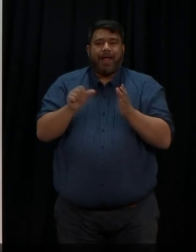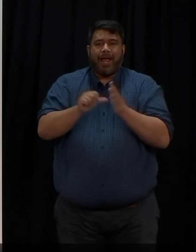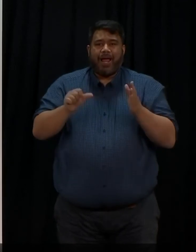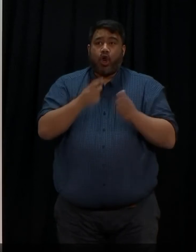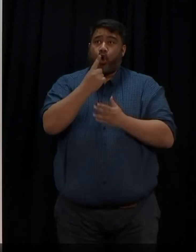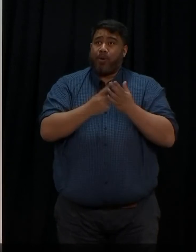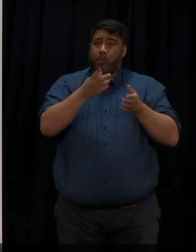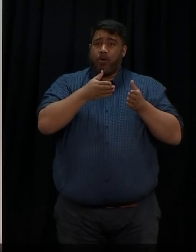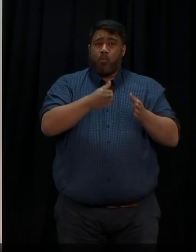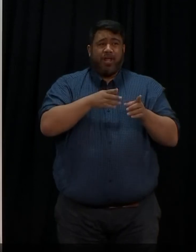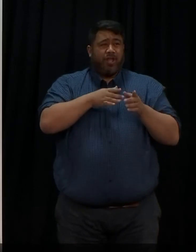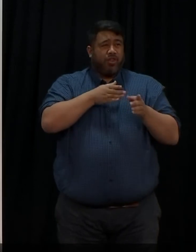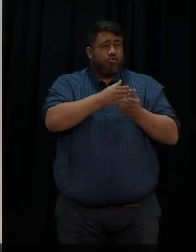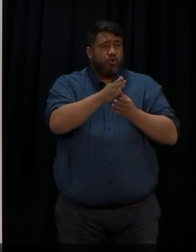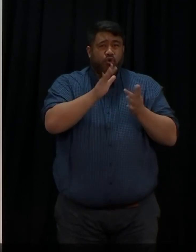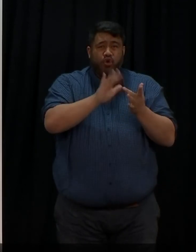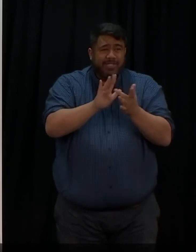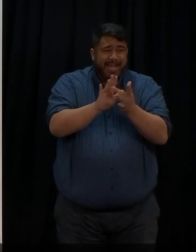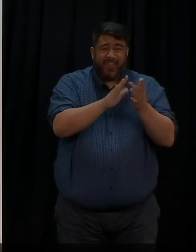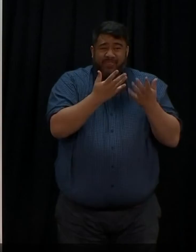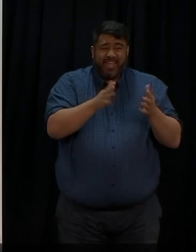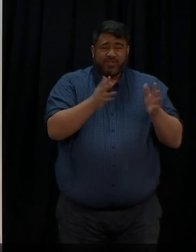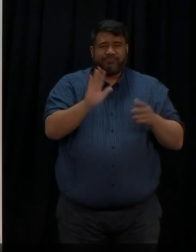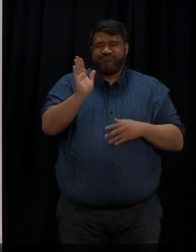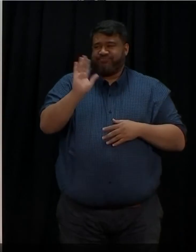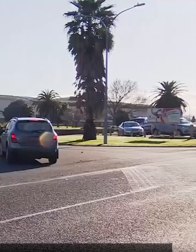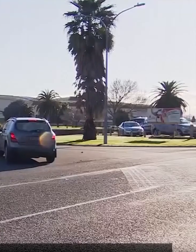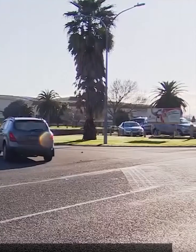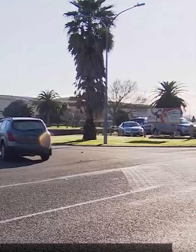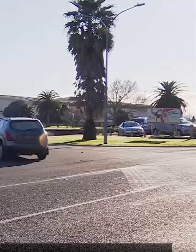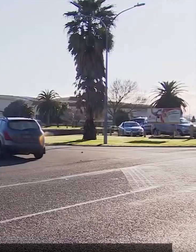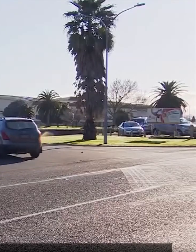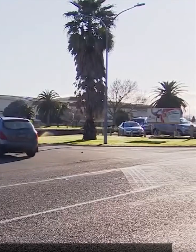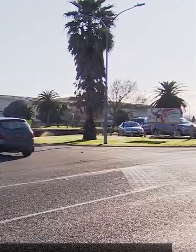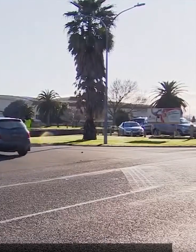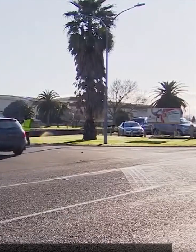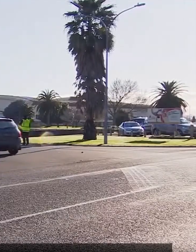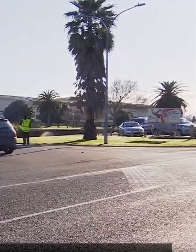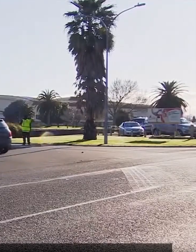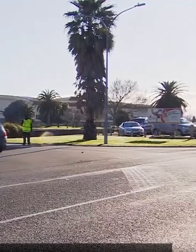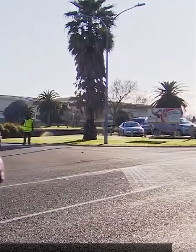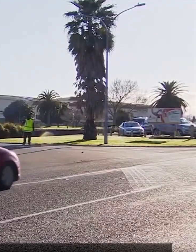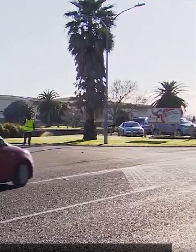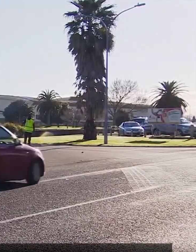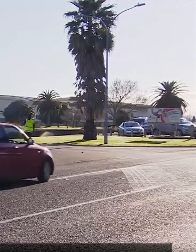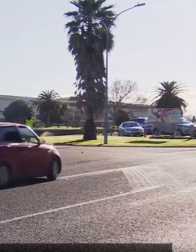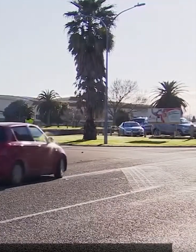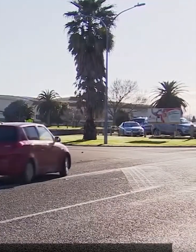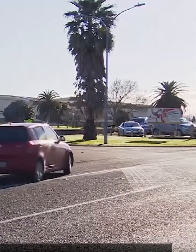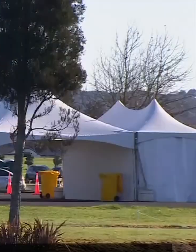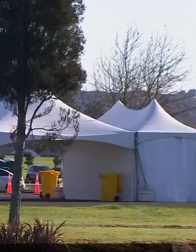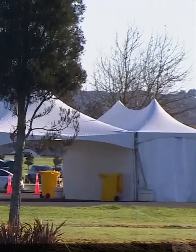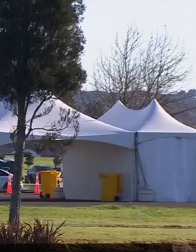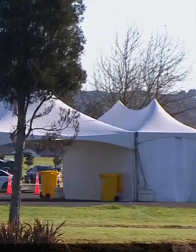országot, utol kell érjük a fertőzést, nyilatkozta Új-Zéland miniszterelnöke. Új-Zélandon sem járnak sokkal előrébb az oltási